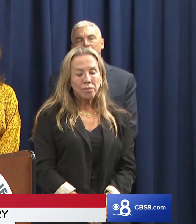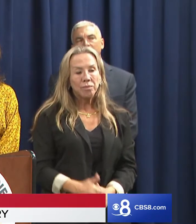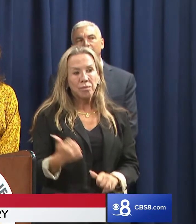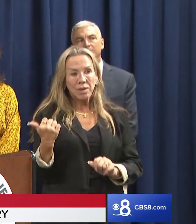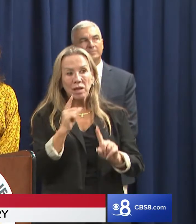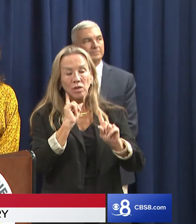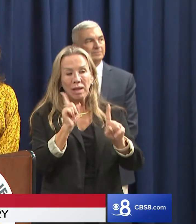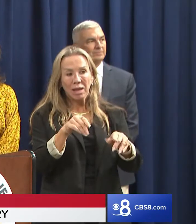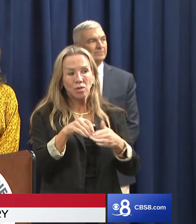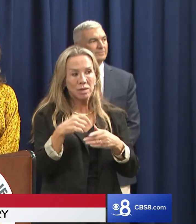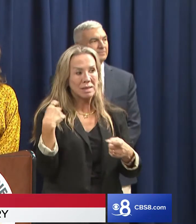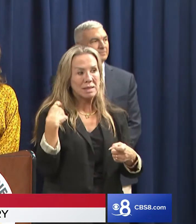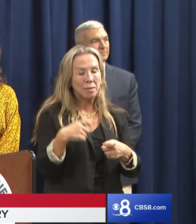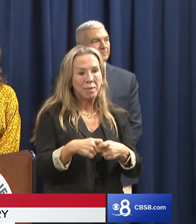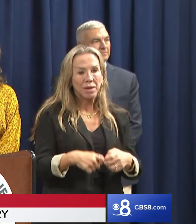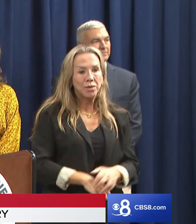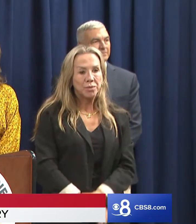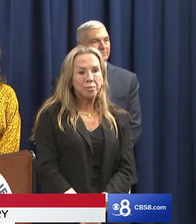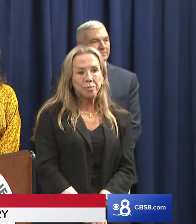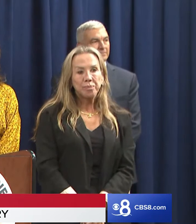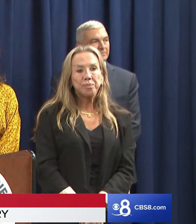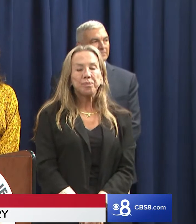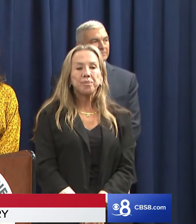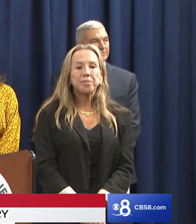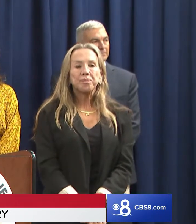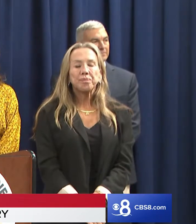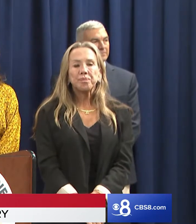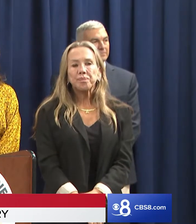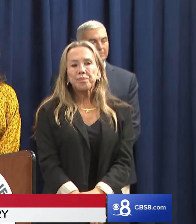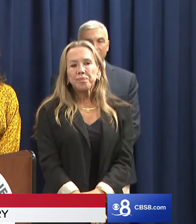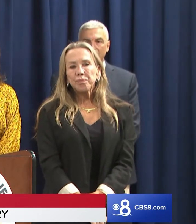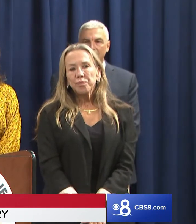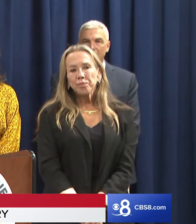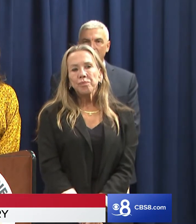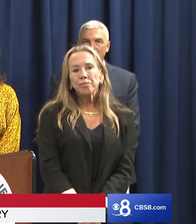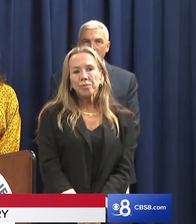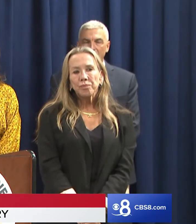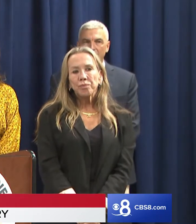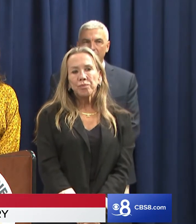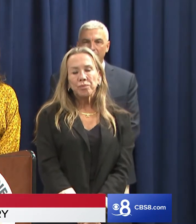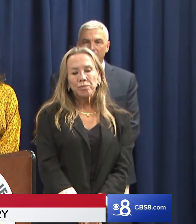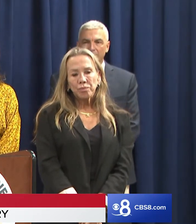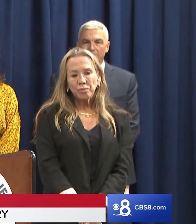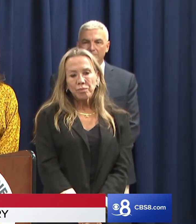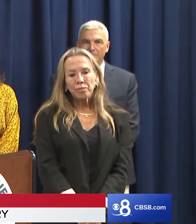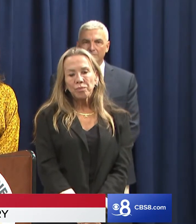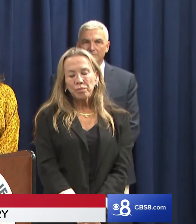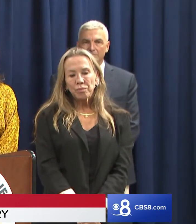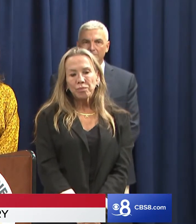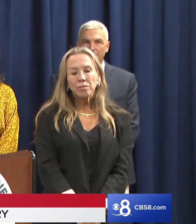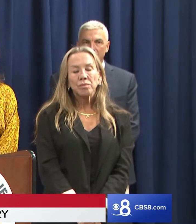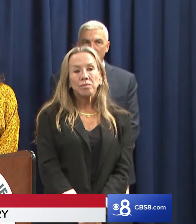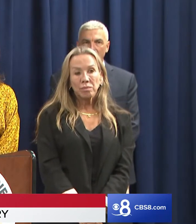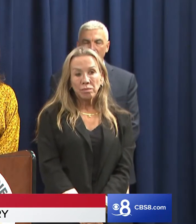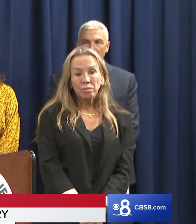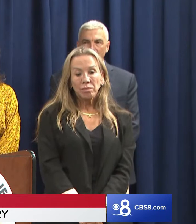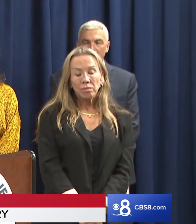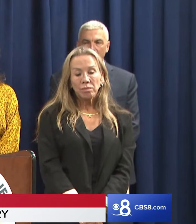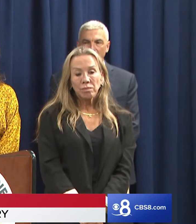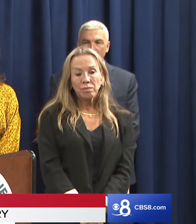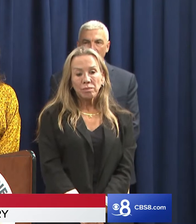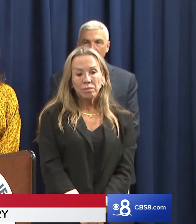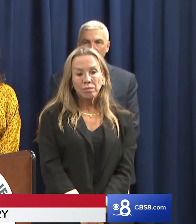ahora trabajando con los científicos y con Cal America, que es el proveedor de los servicios,